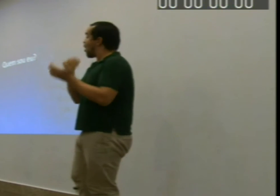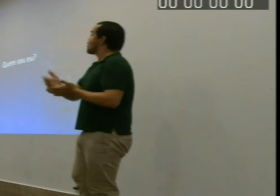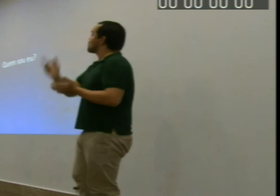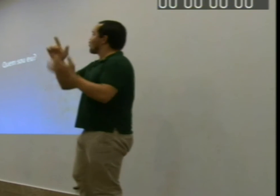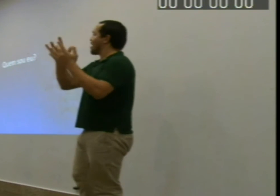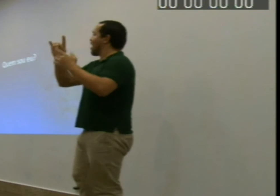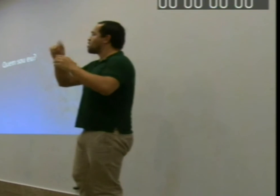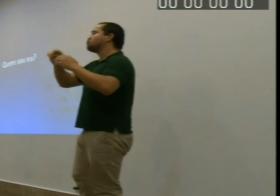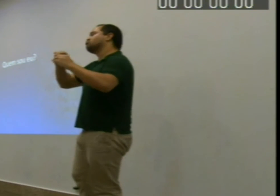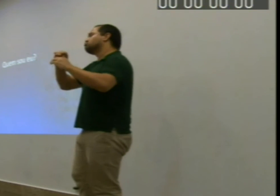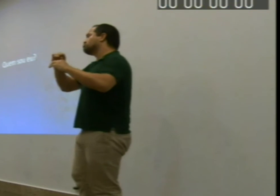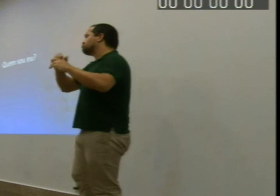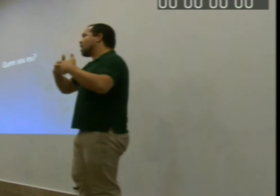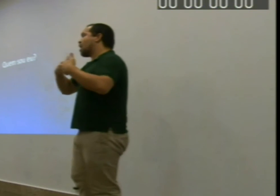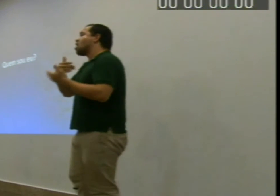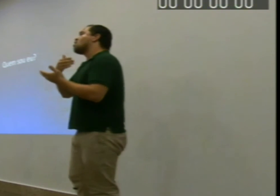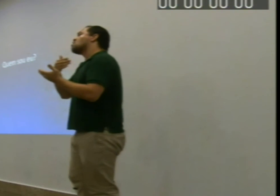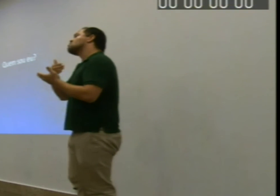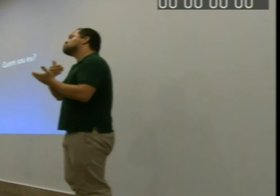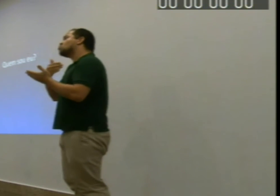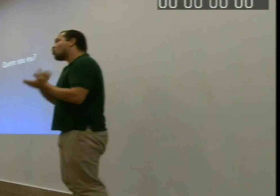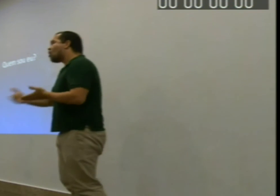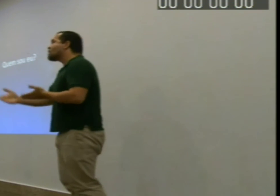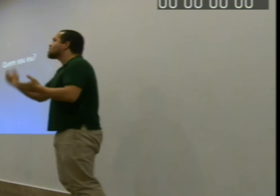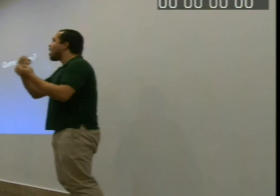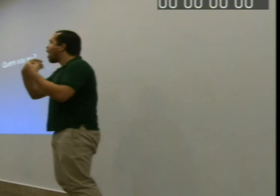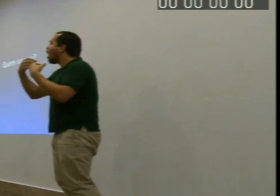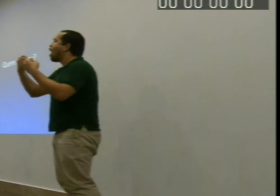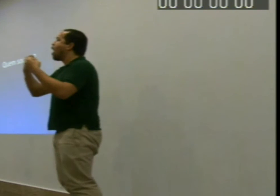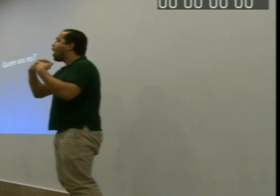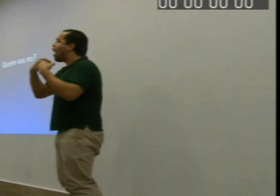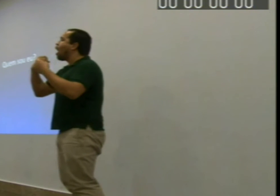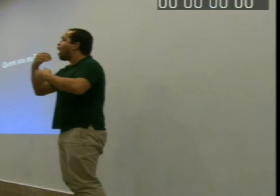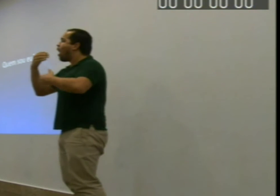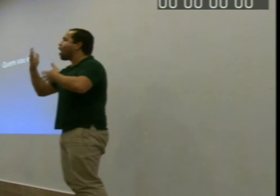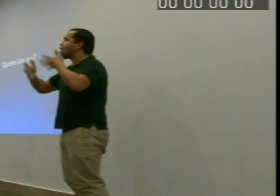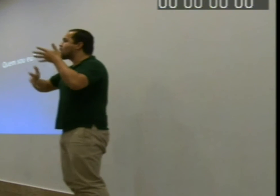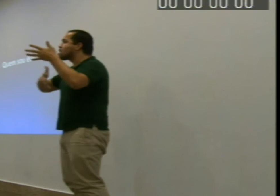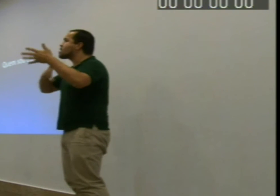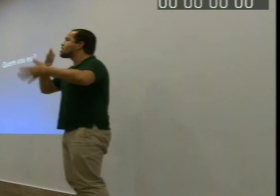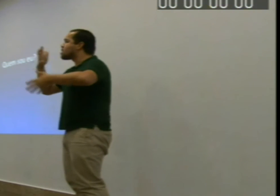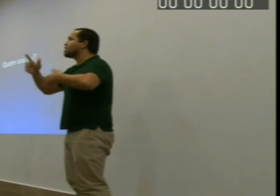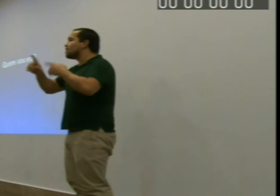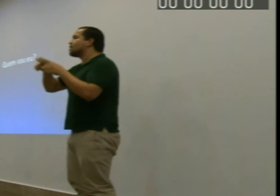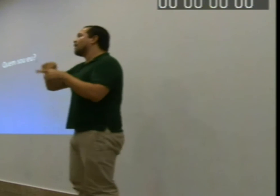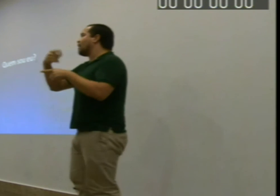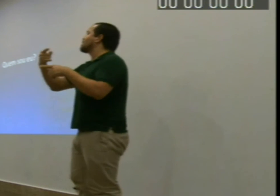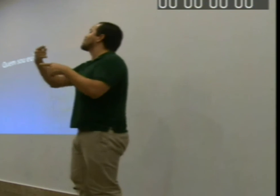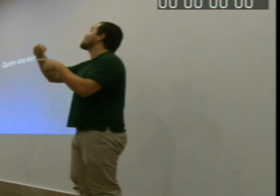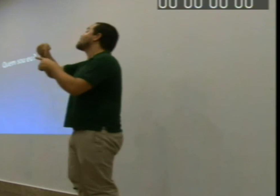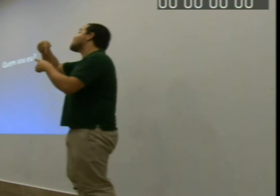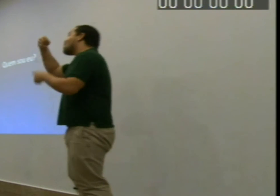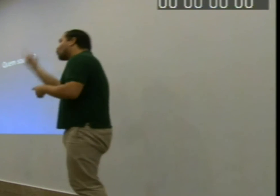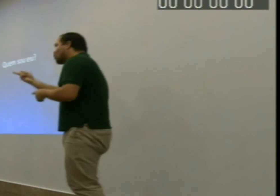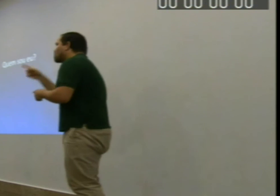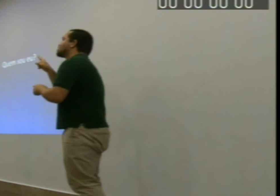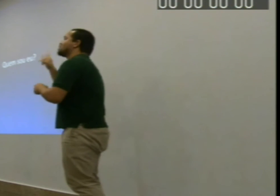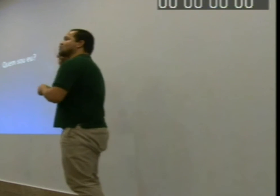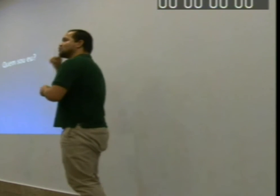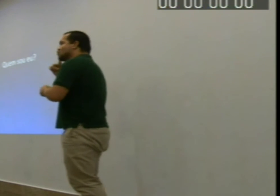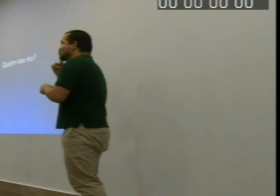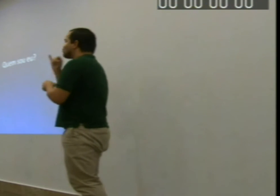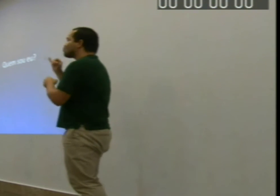IFSC e começou a ter contato então e eu comecei a ter esse contato e começou a me ensinar e foi então que eu comecei a desenvolver a língua de